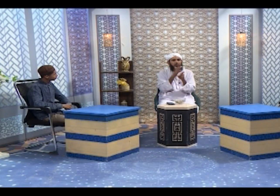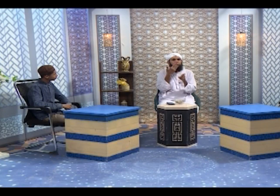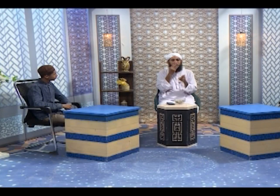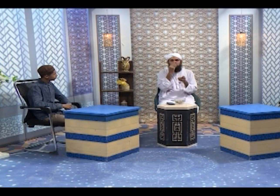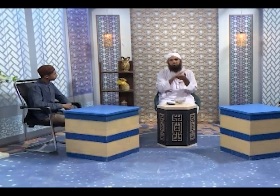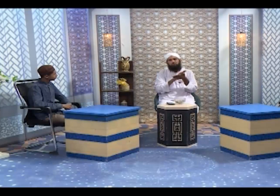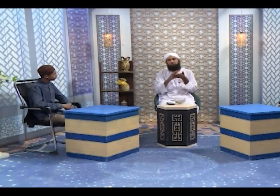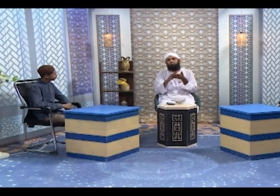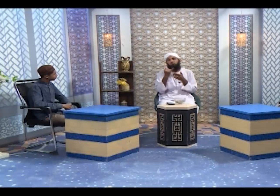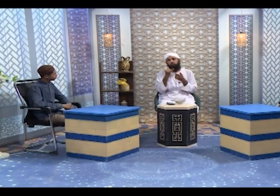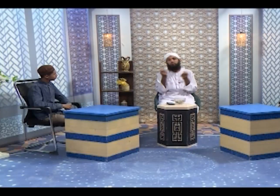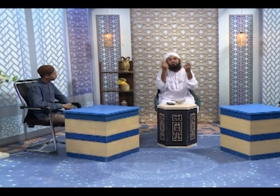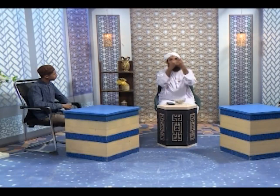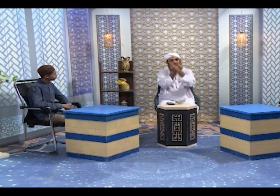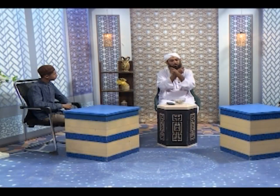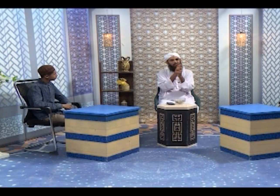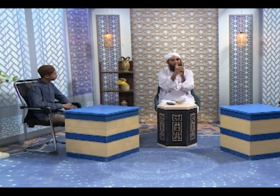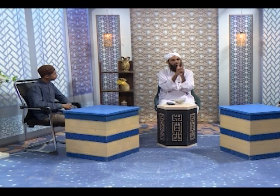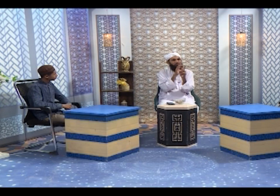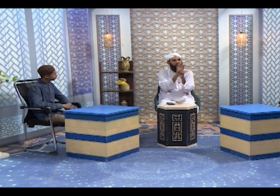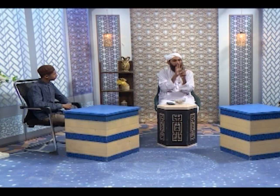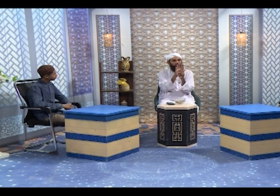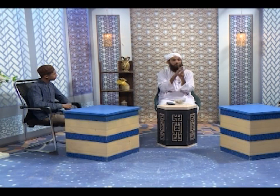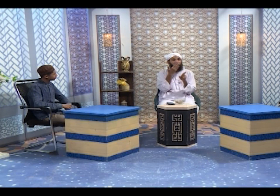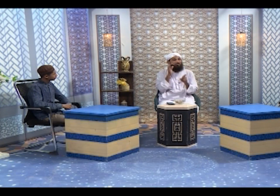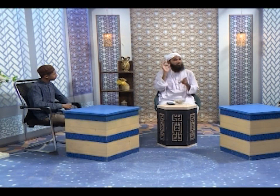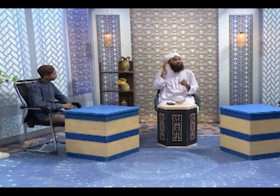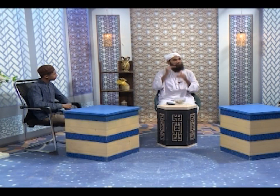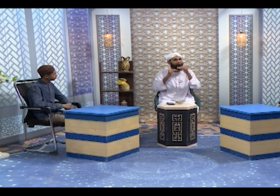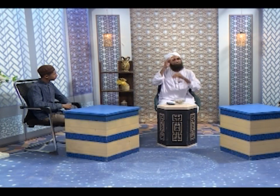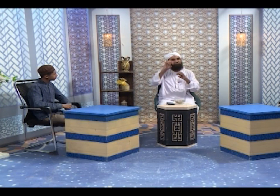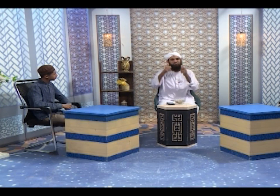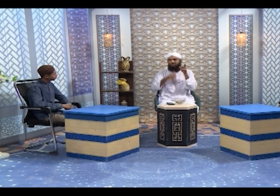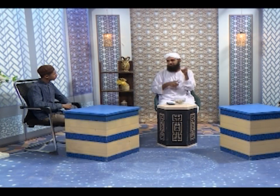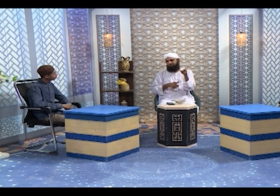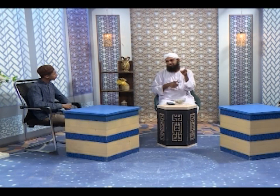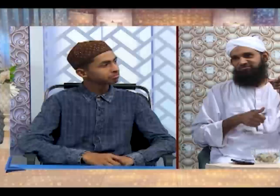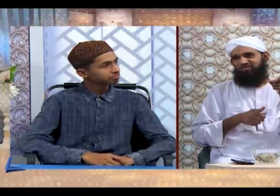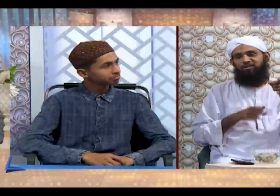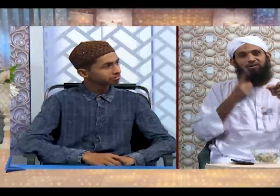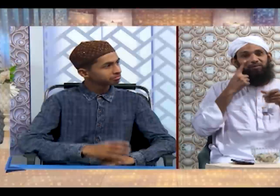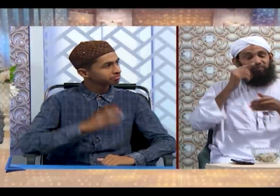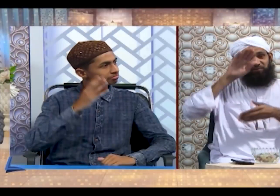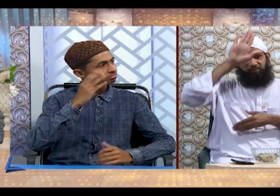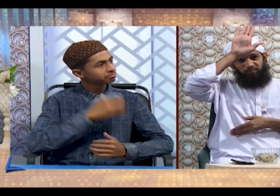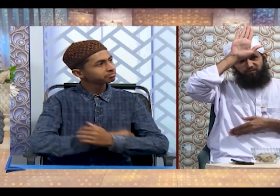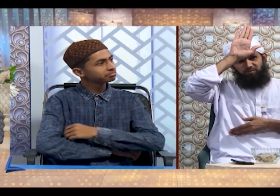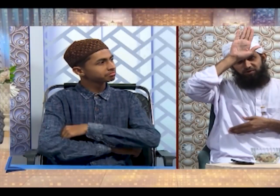اس کو مزین آراستہ کر دیا۔ شیخ طریقت امیر علیہ سنت دامت برکاتہم العالیہ کتنے پیارے انداز میں کسی کی